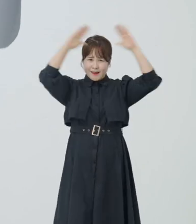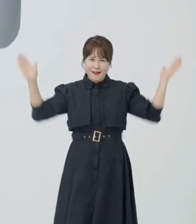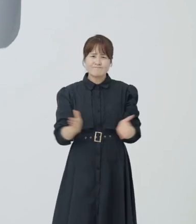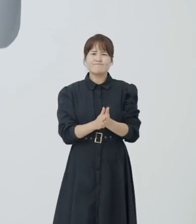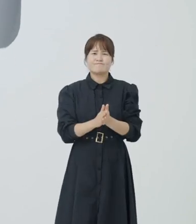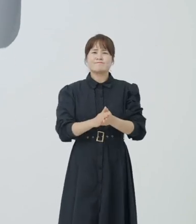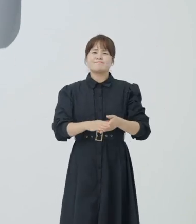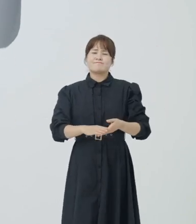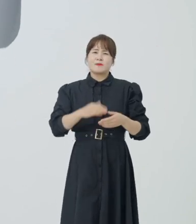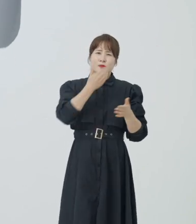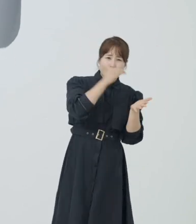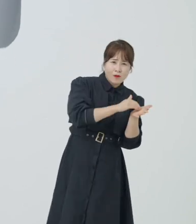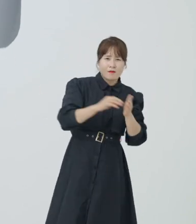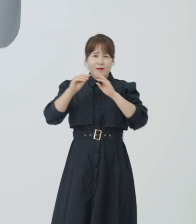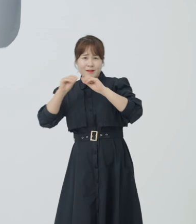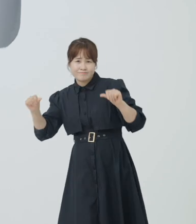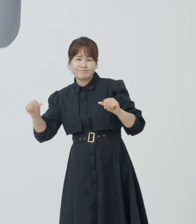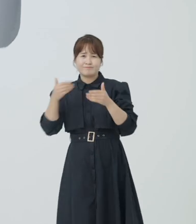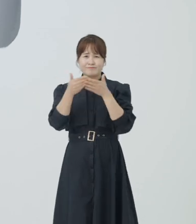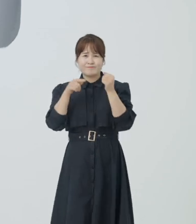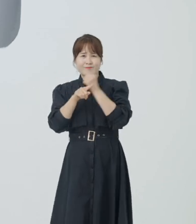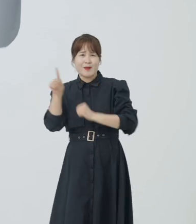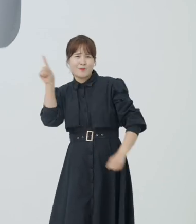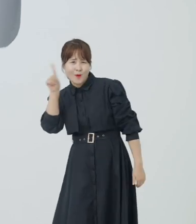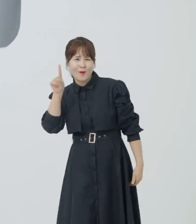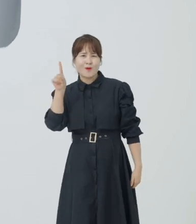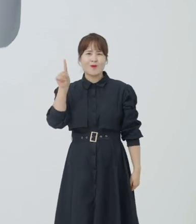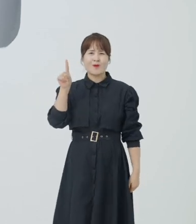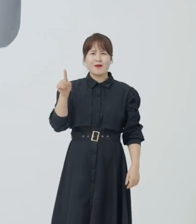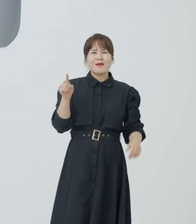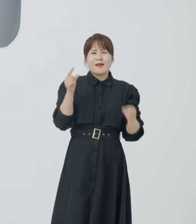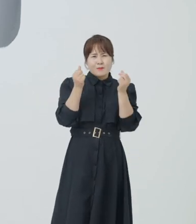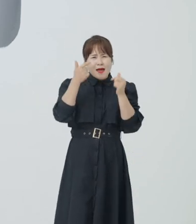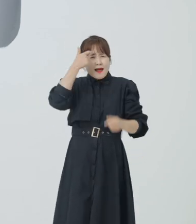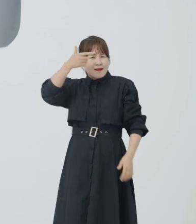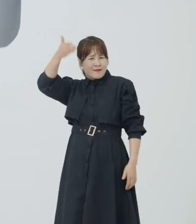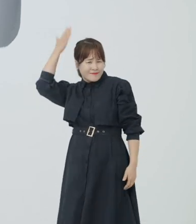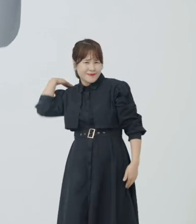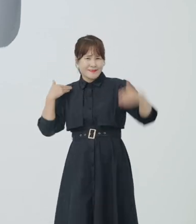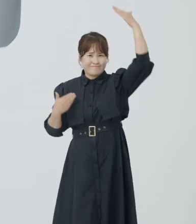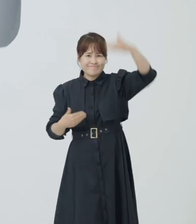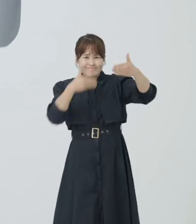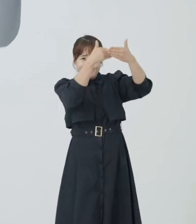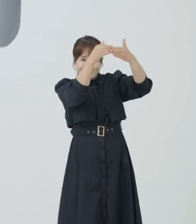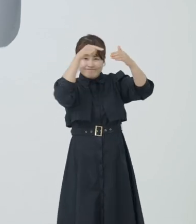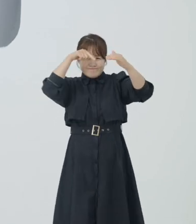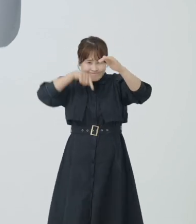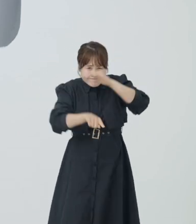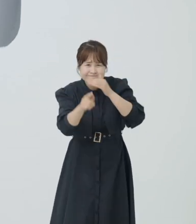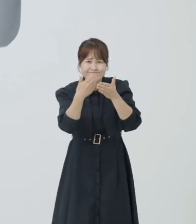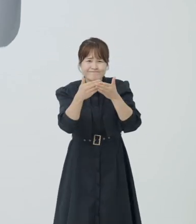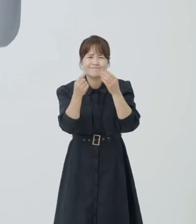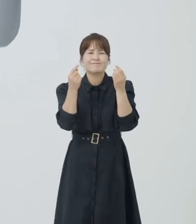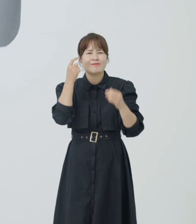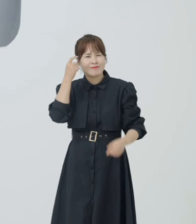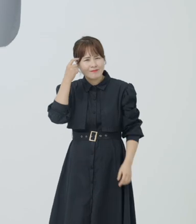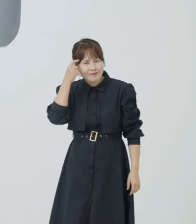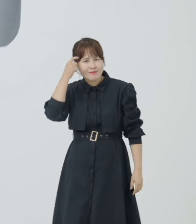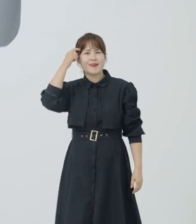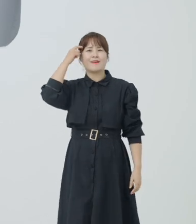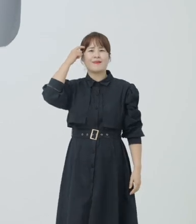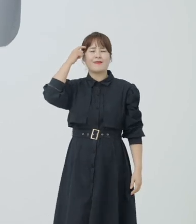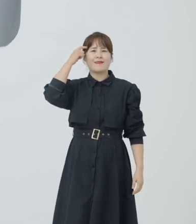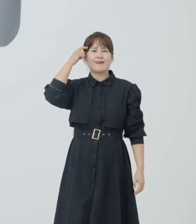바닥 전체를 채운 자괄과 흙의 연출은 마치 고대 벽화나 동굴 회화를 연상케 합니다.